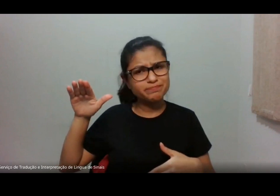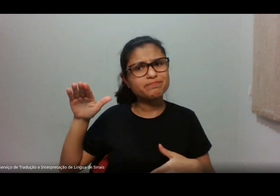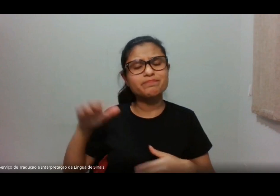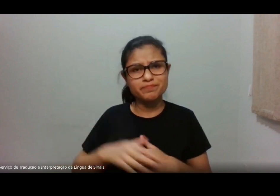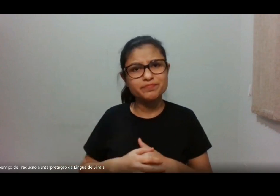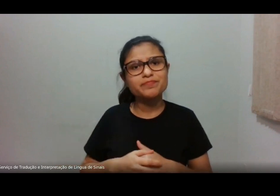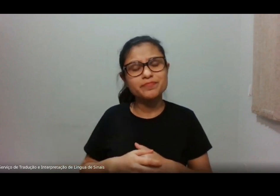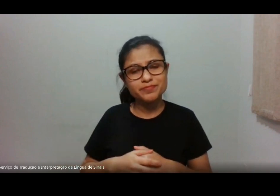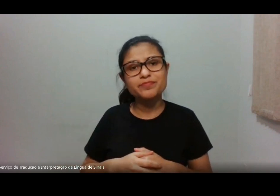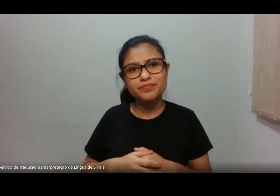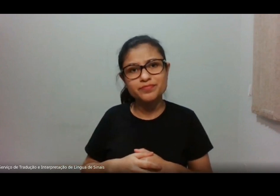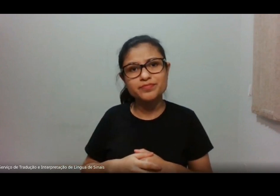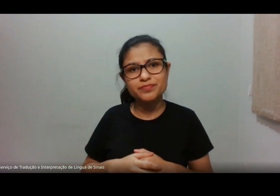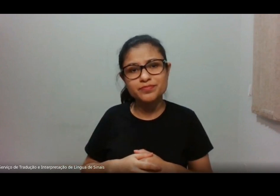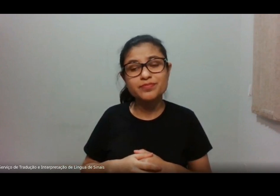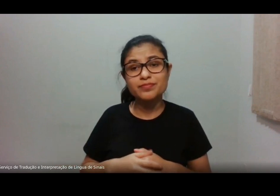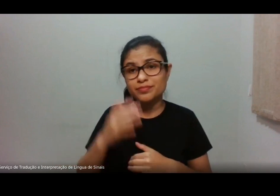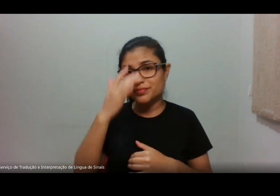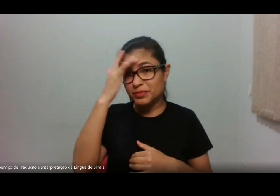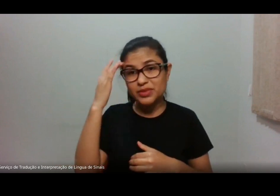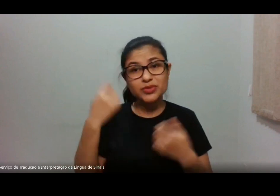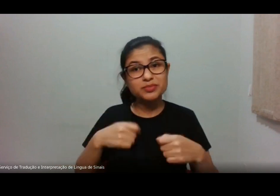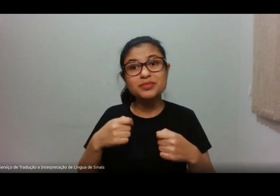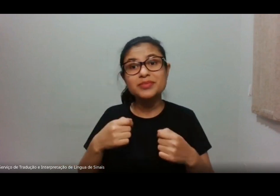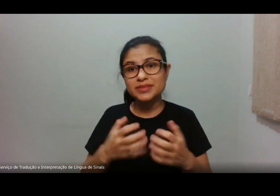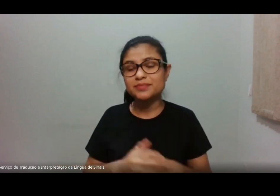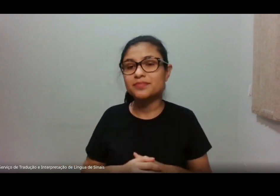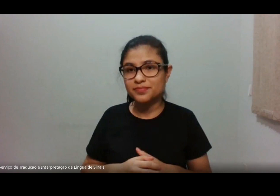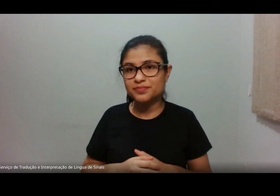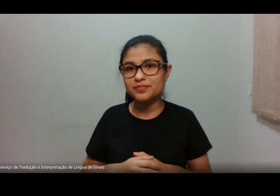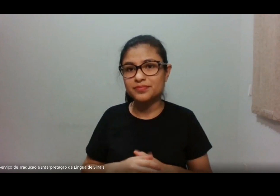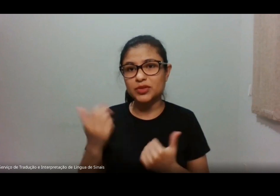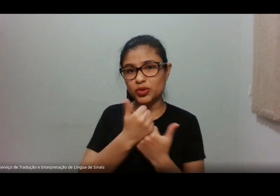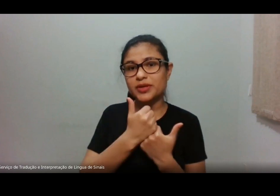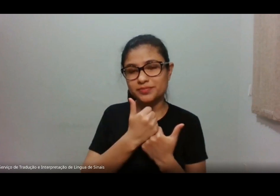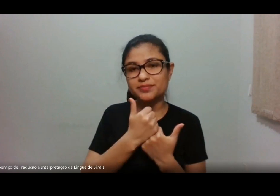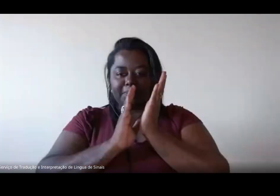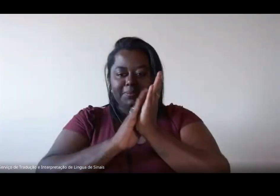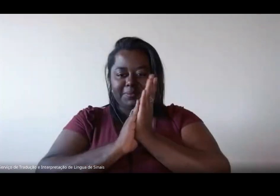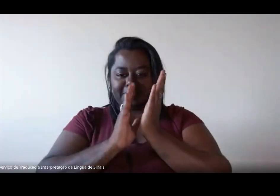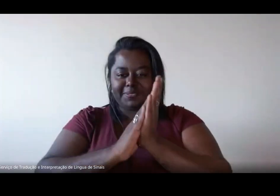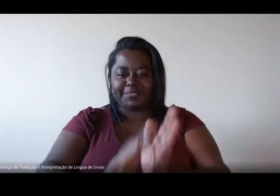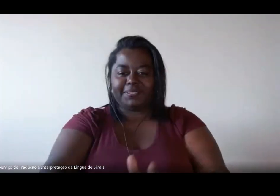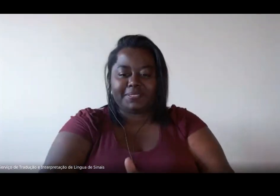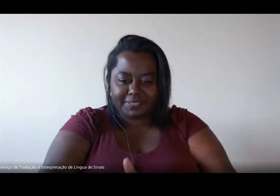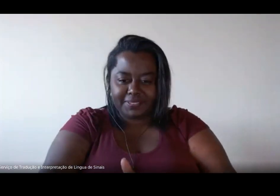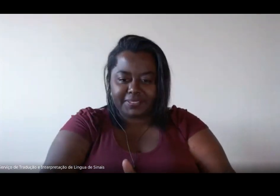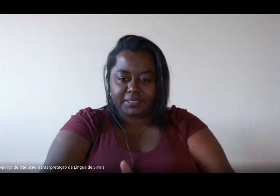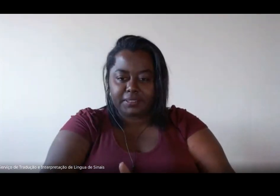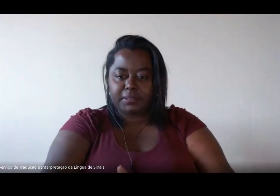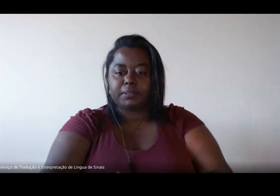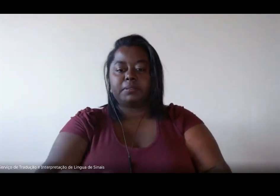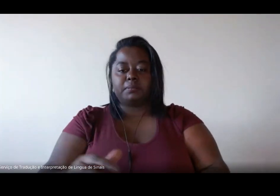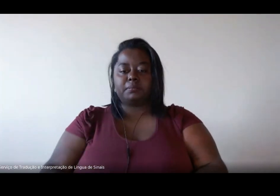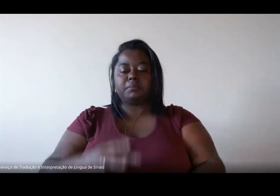acho que depende muito da pessoa, né? A pessoa tem que querer realmente algo mais, né? De não se estagnar, né? Não